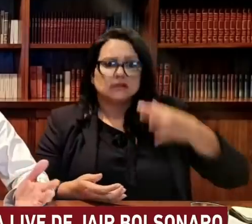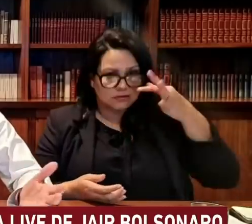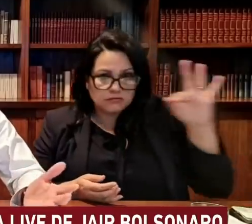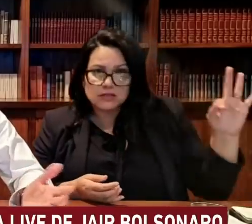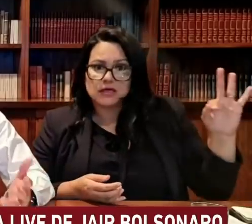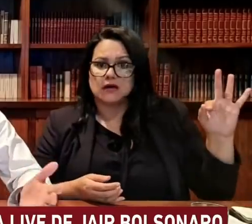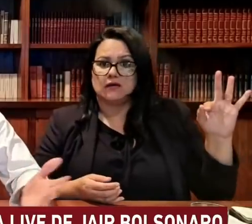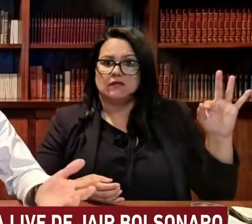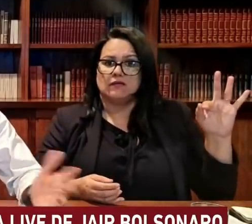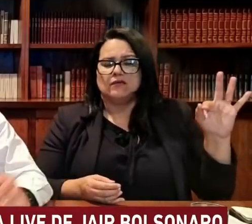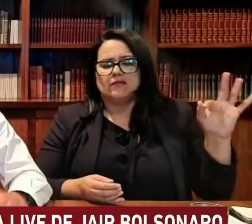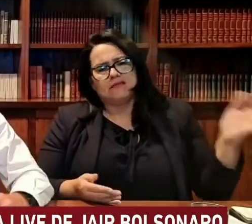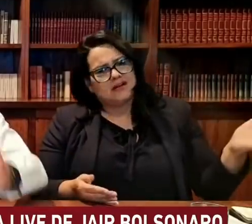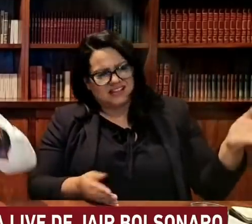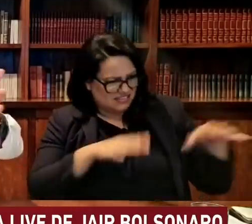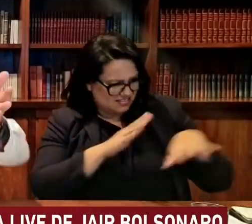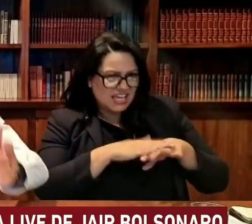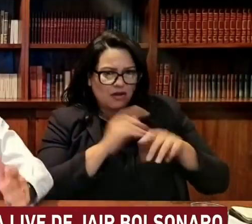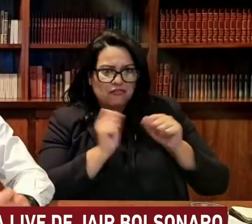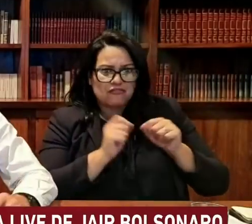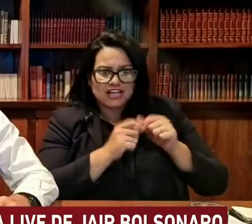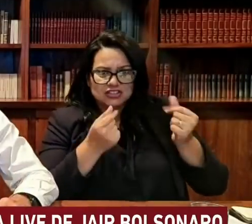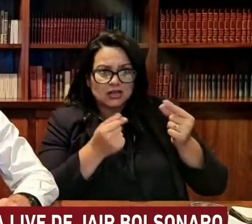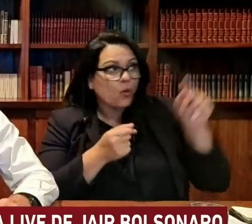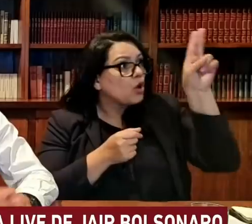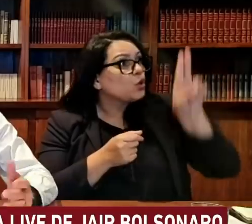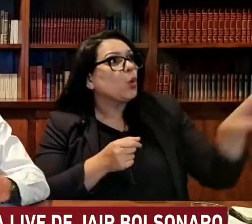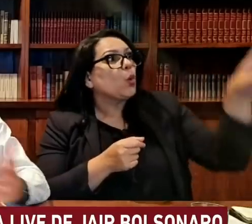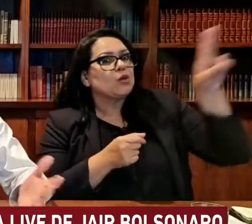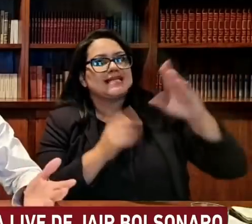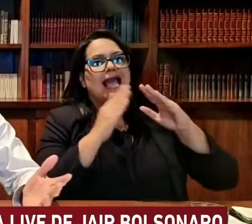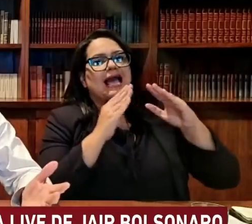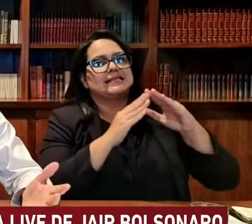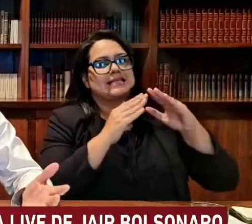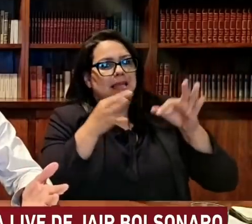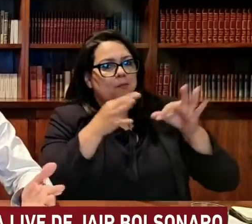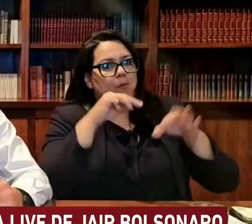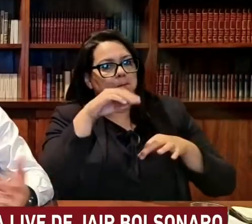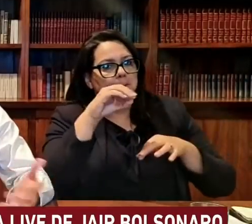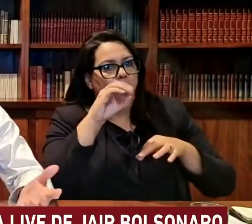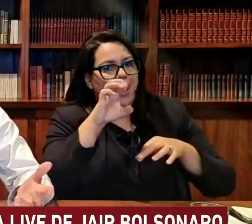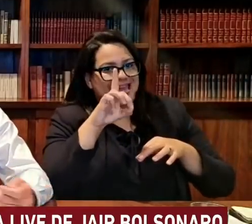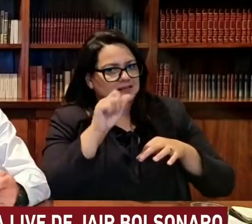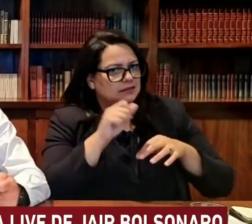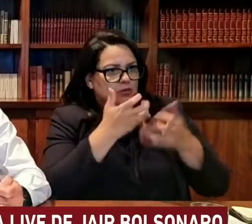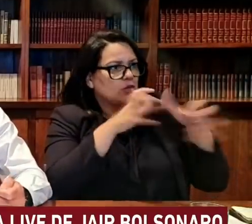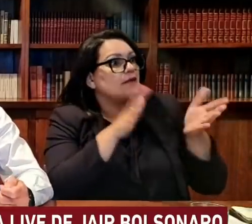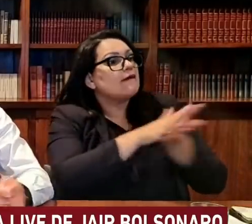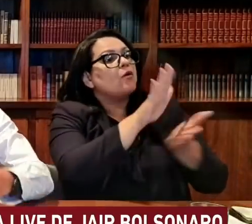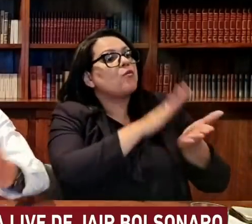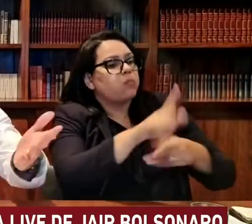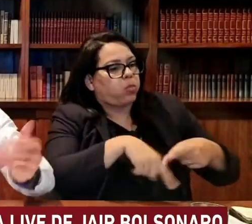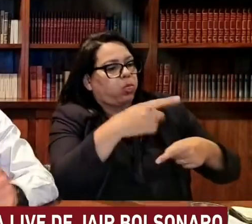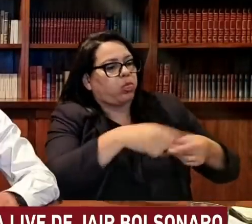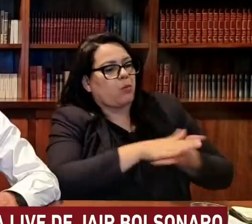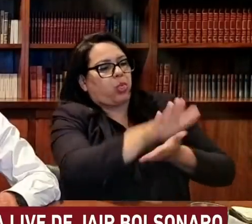respeito, não faz dinheiro, a não ser quando usa a Casa da Moeda. Tá? E nós não queremos usar a Casa da Moeda, que é uma irresponsabilidade tu rodar dinheiro na maquininha